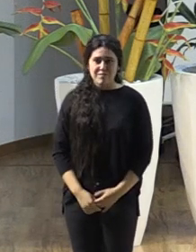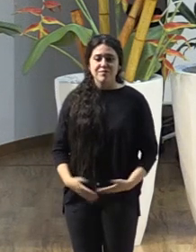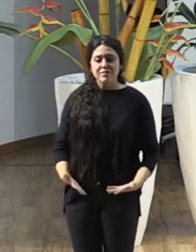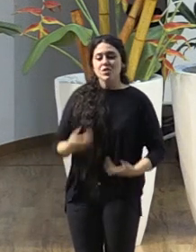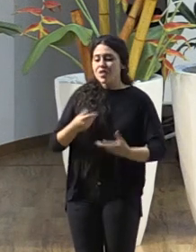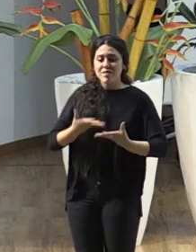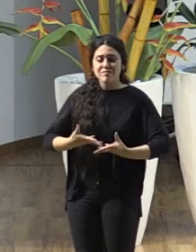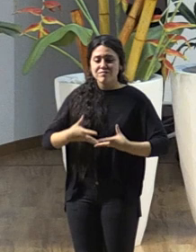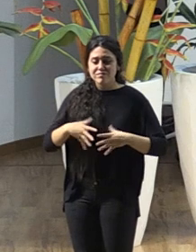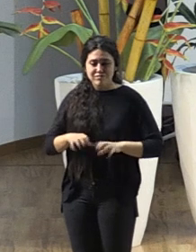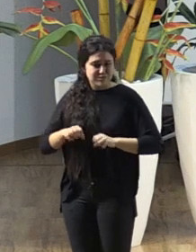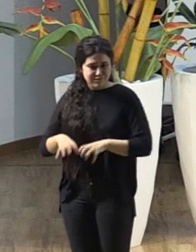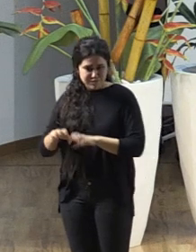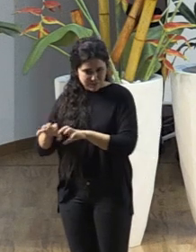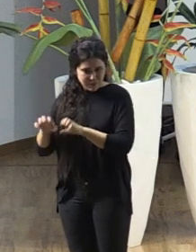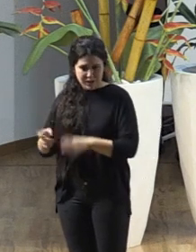de la animación.